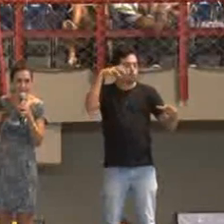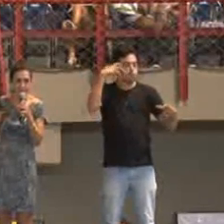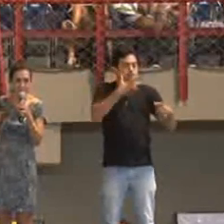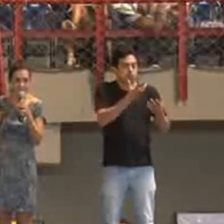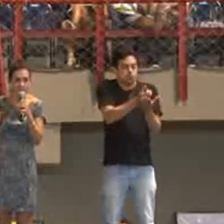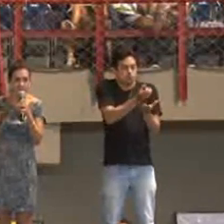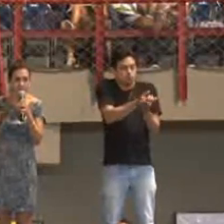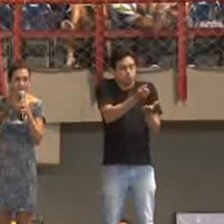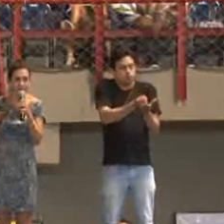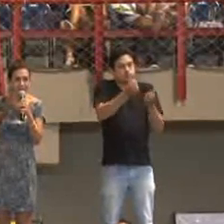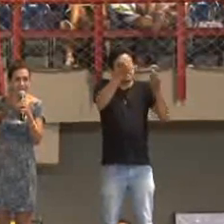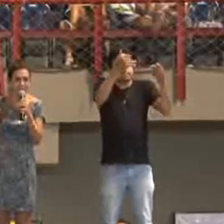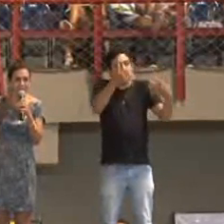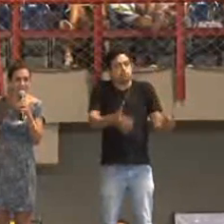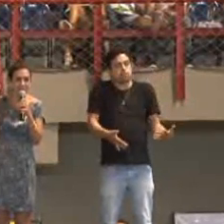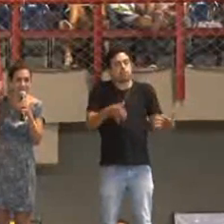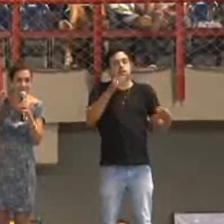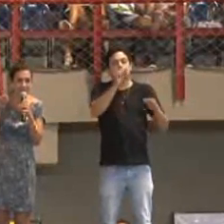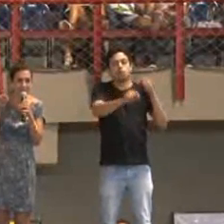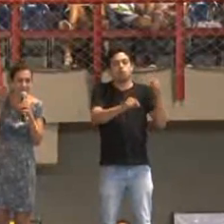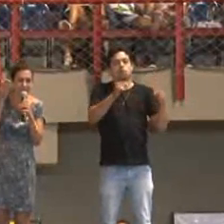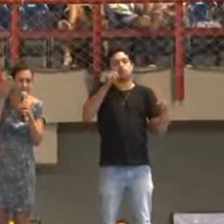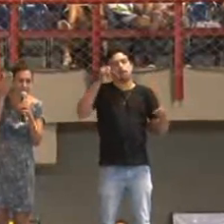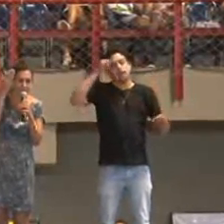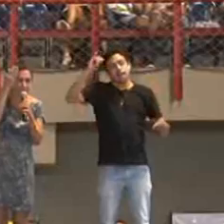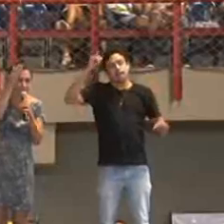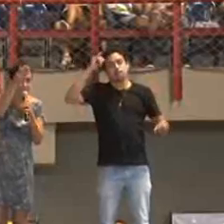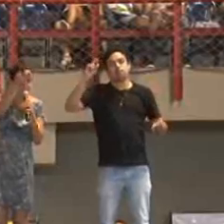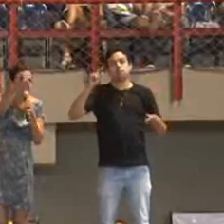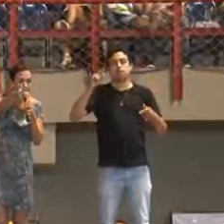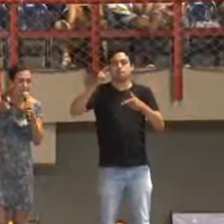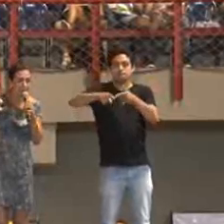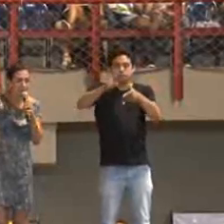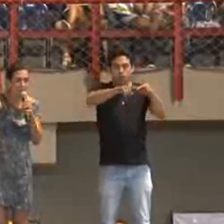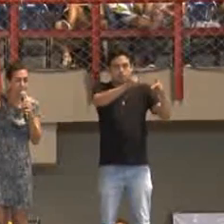músicas, dizendo como é que tinha que fazer para